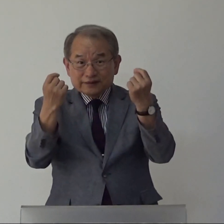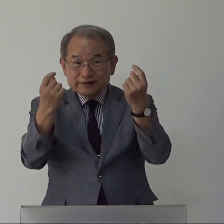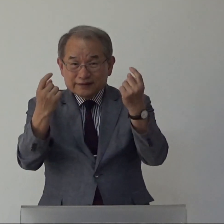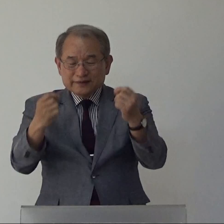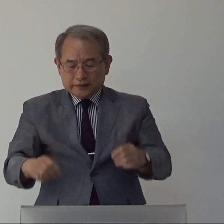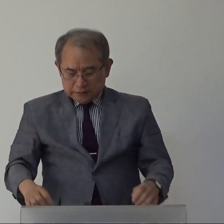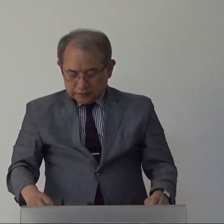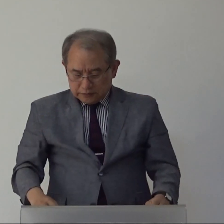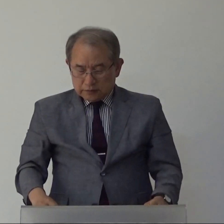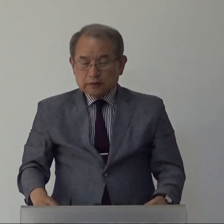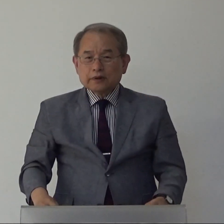병원을 의미하기도 하죠.